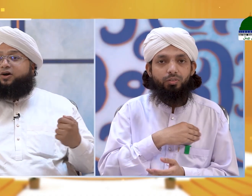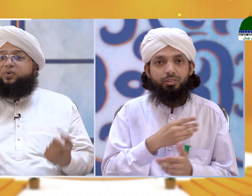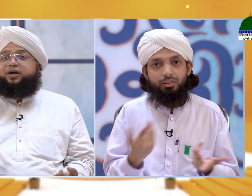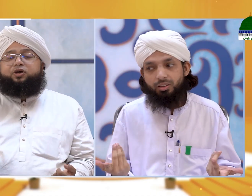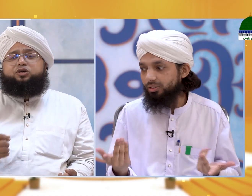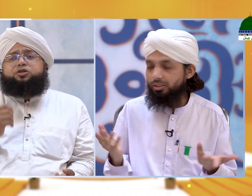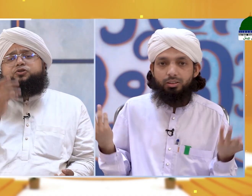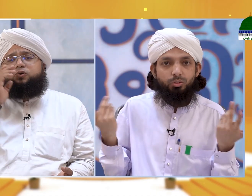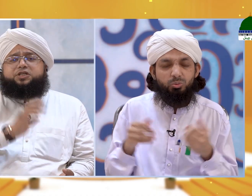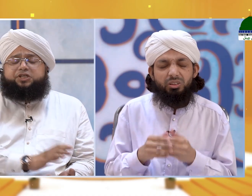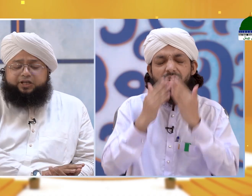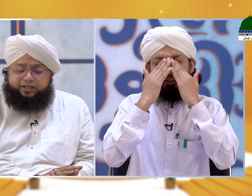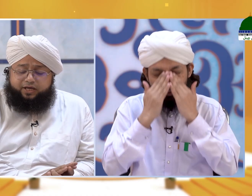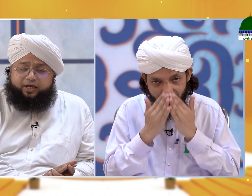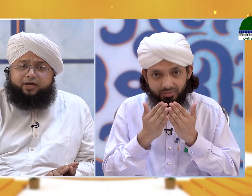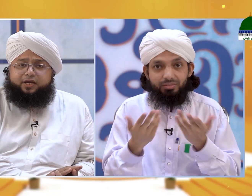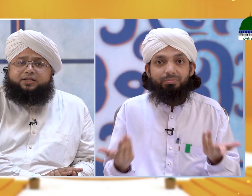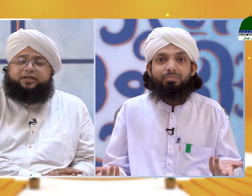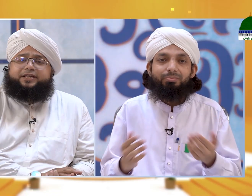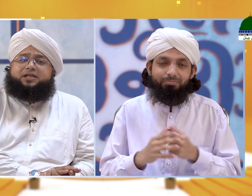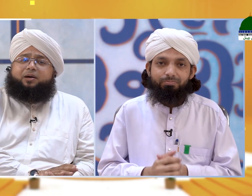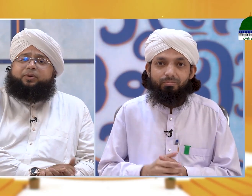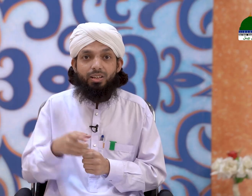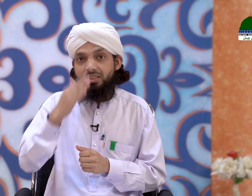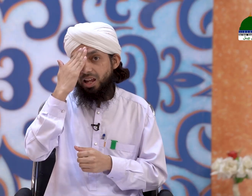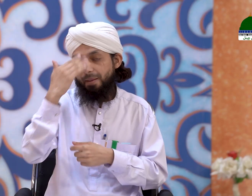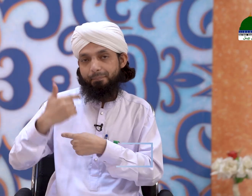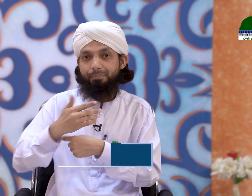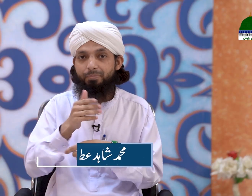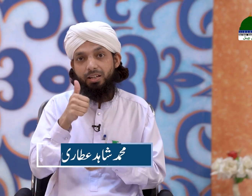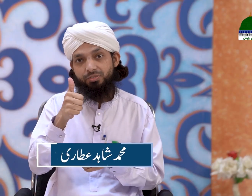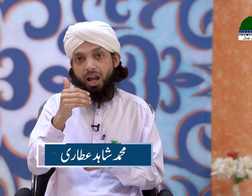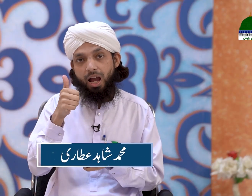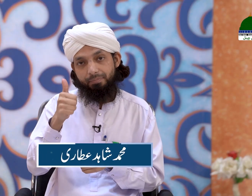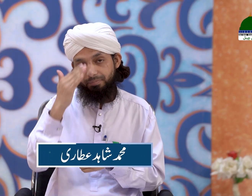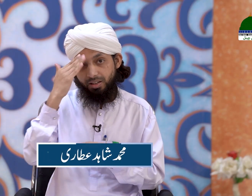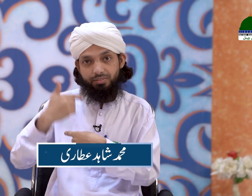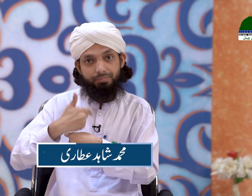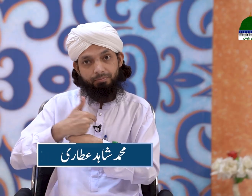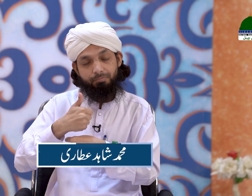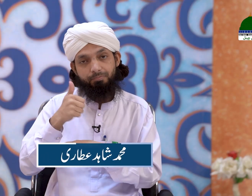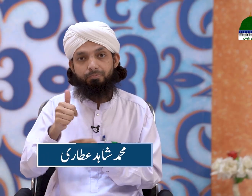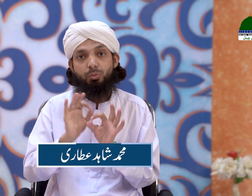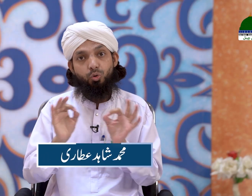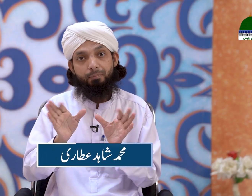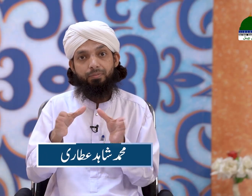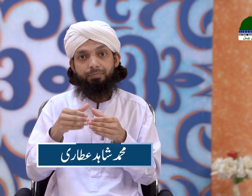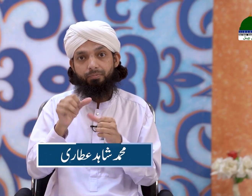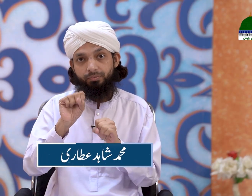ہوا ہے، اتنی زور سے چھینک لیتے ہیں۔ دین اسلام ایک بہت پیارا دین ہے اور مکمل ضابطہ حیات ہے۔ یہ ہمیں